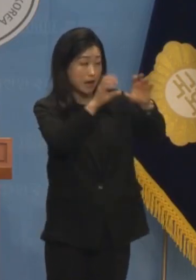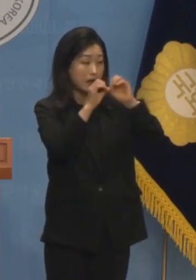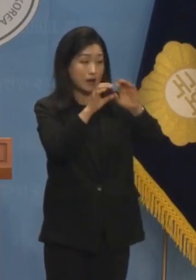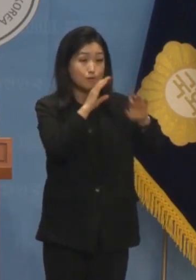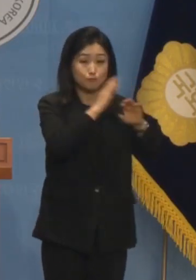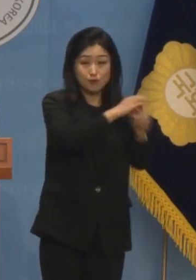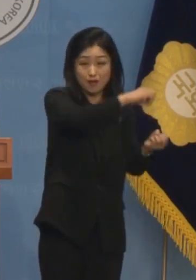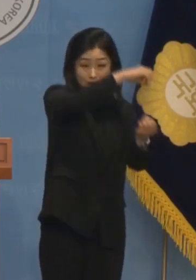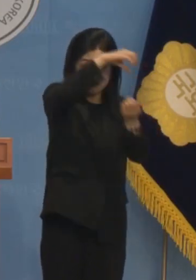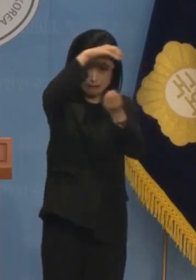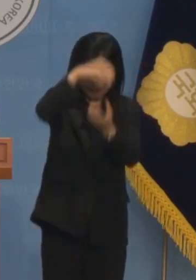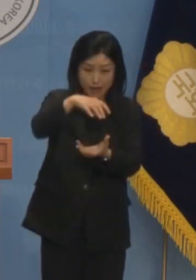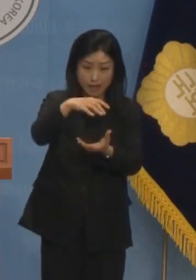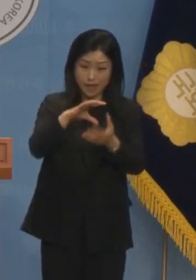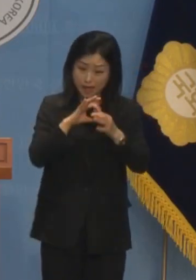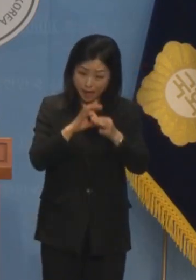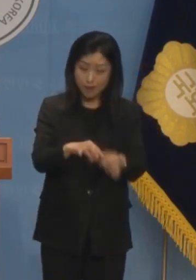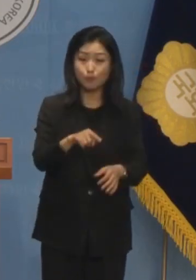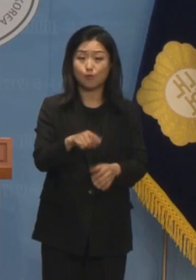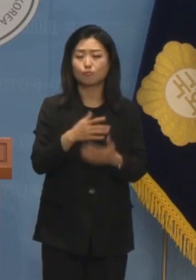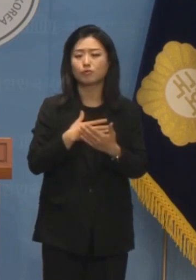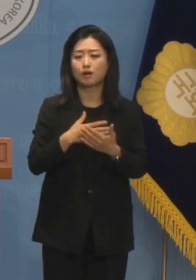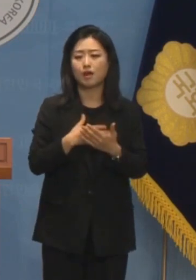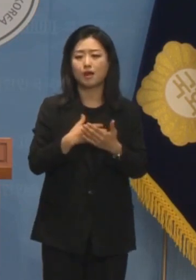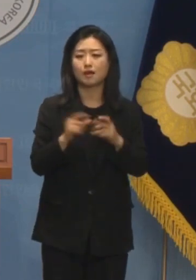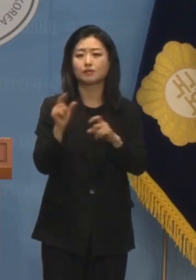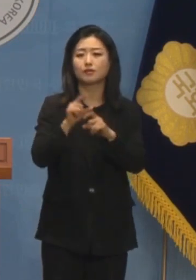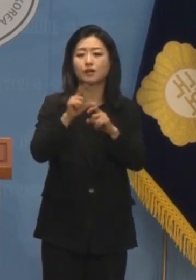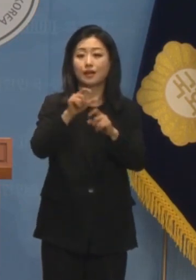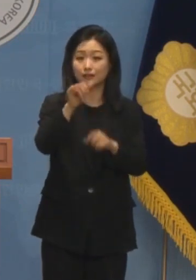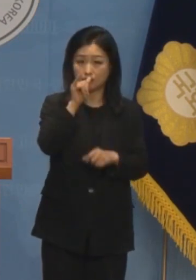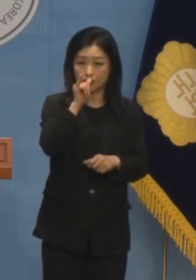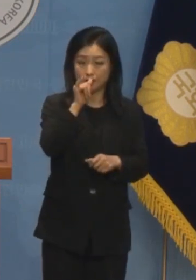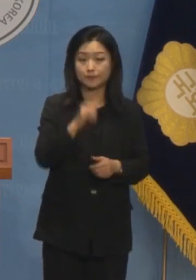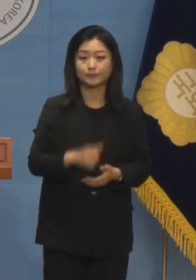풍선을 막지 못하고 국민 불안만 가중시키고 있습니다.